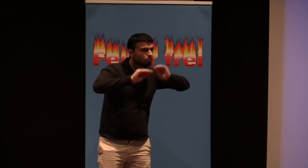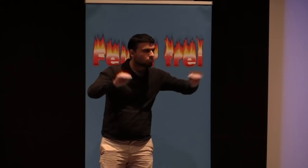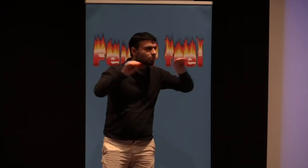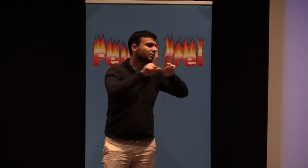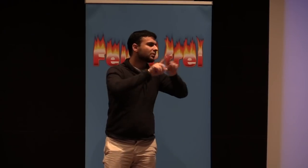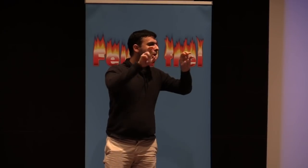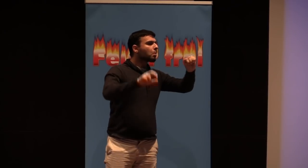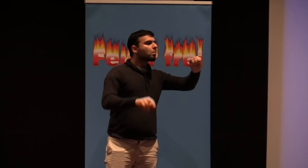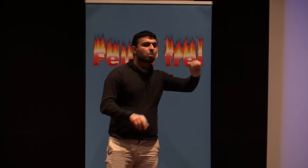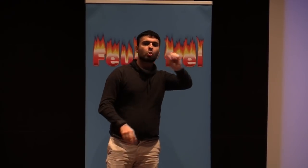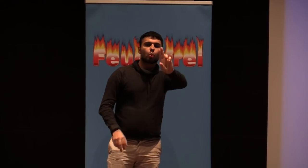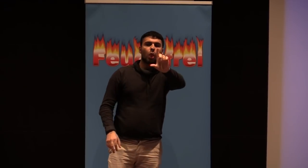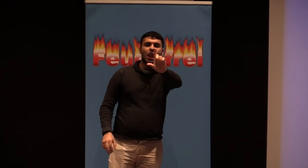man vielleicht